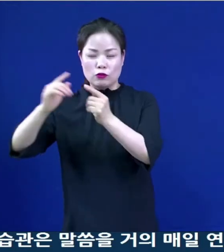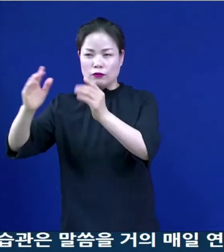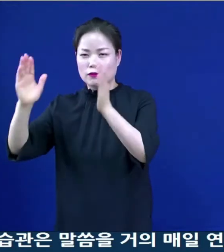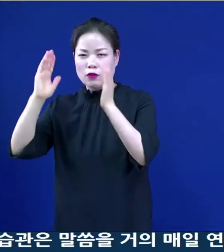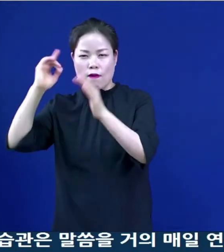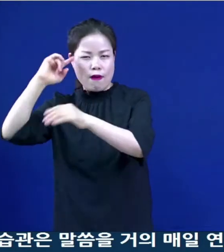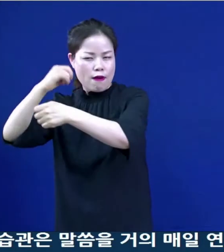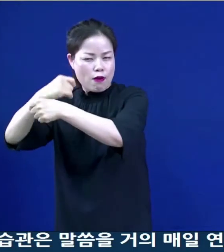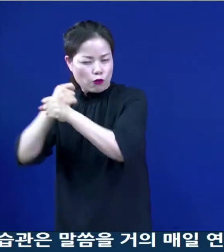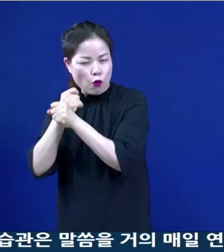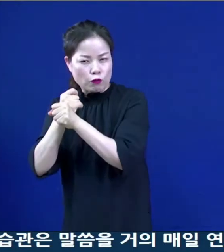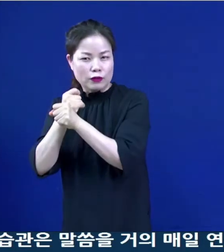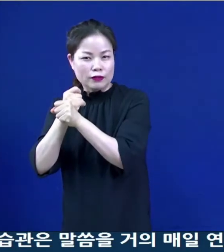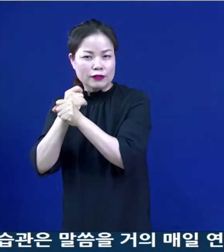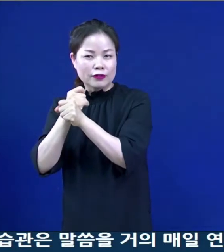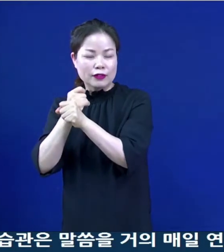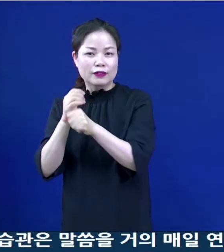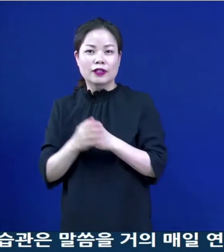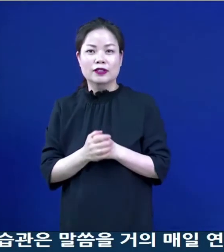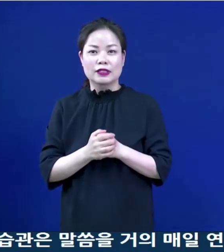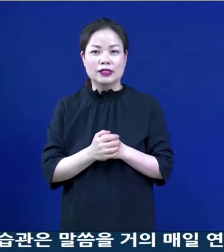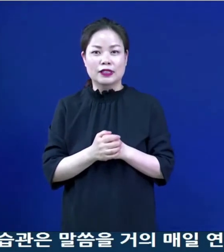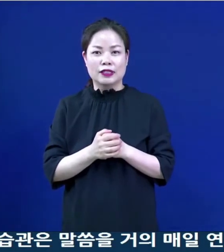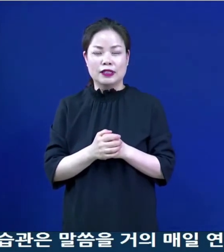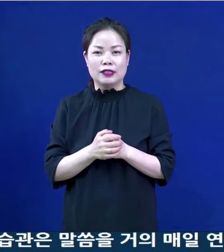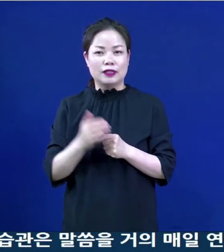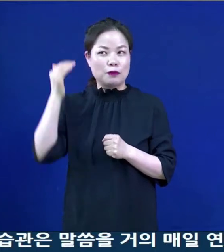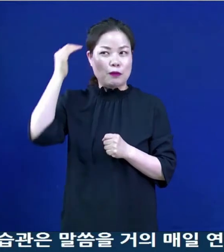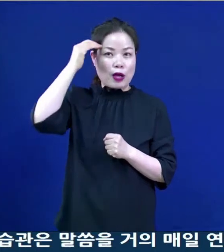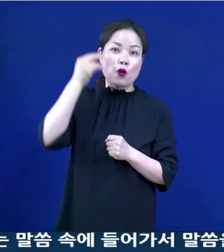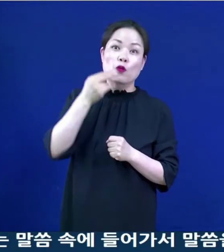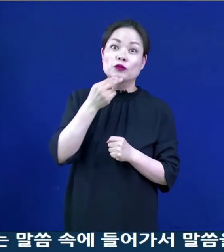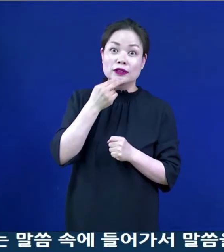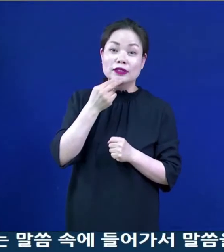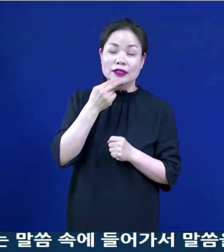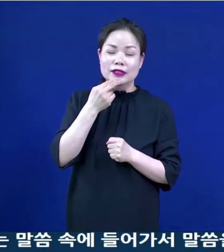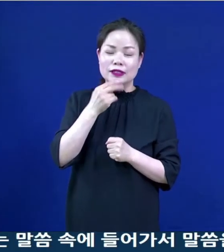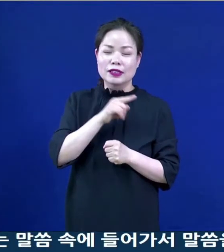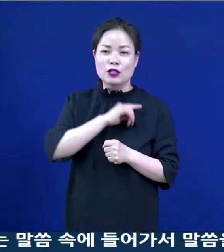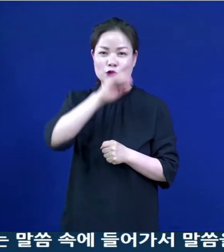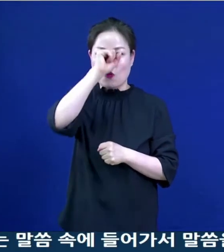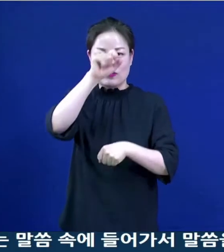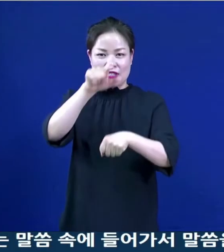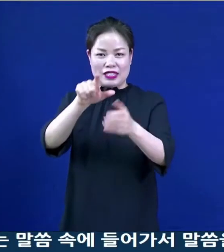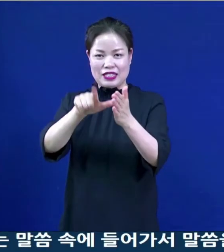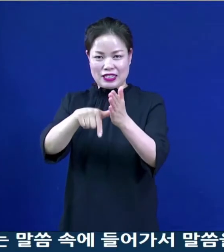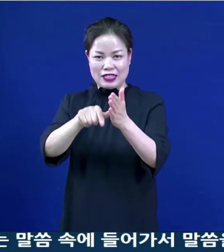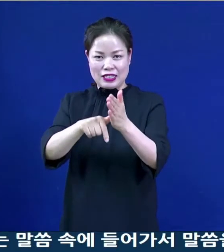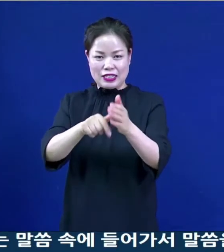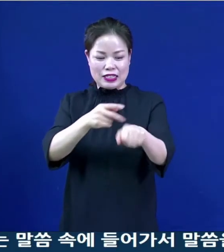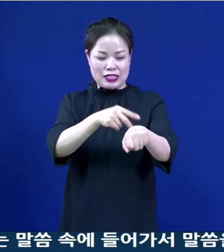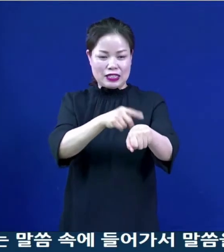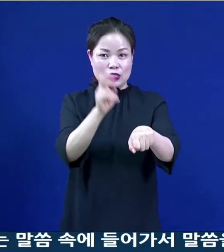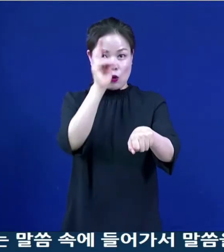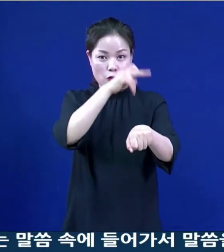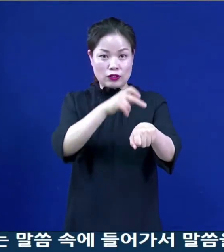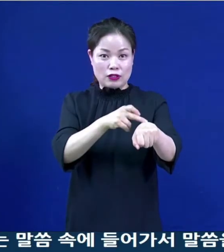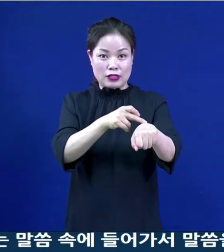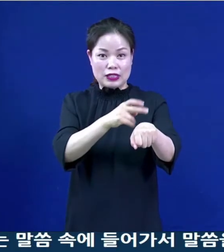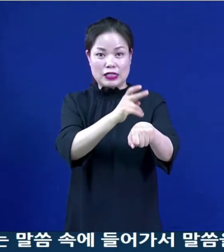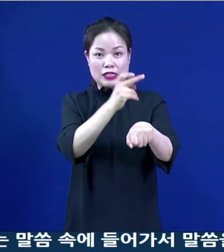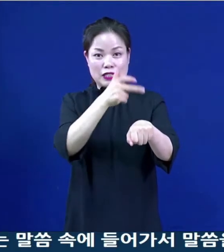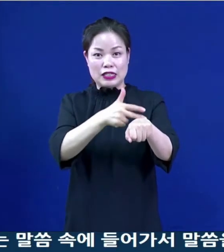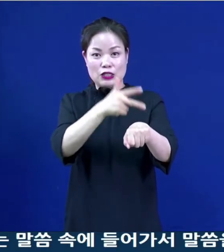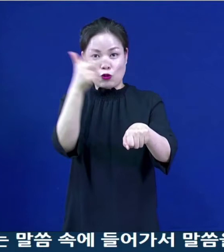시간을 쪼개서 했었습니다. 그게 제일 방해 안 받는 시간이라고 생각을 해서 7시부터 9시까지 했는데